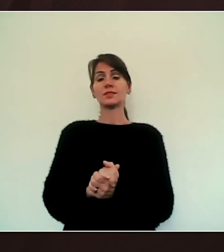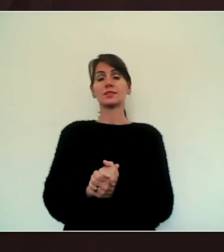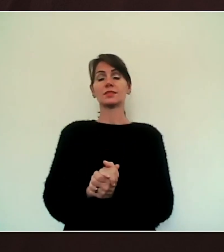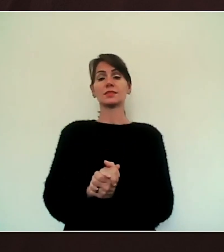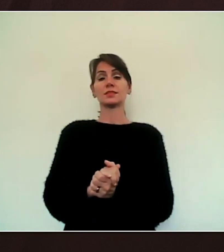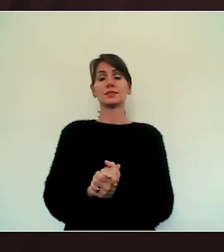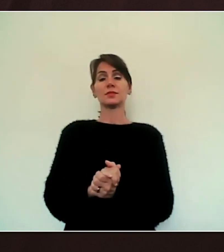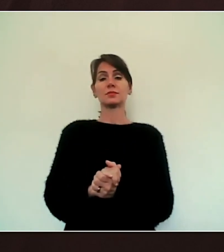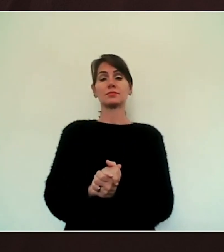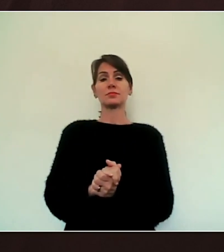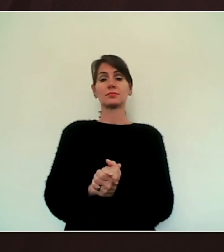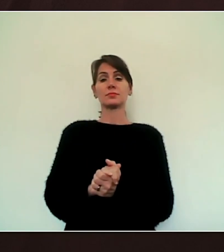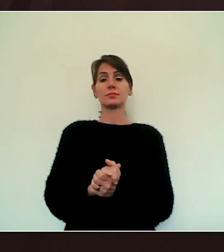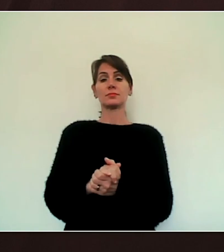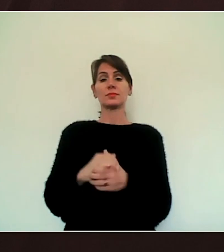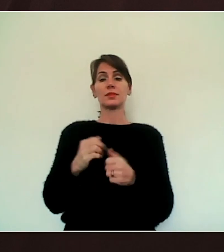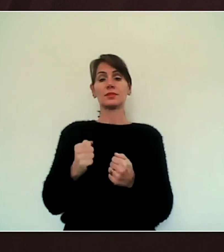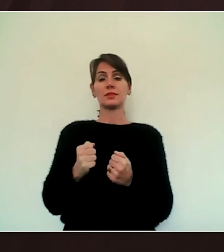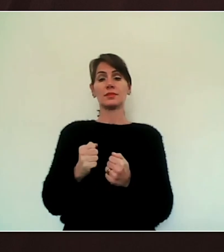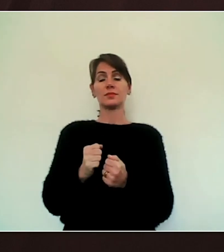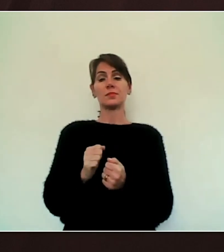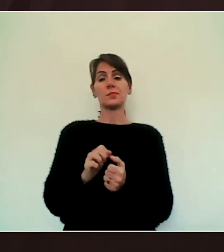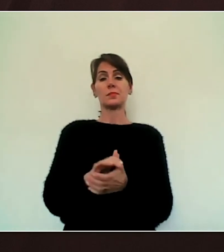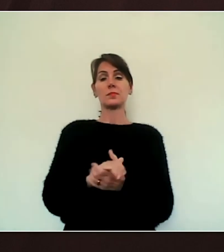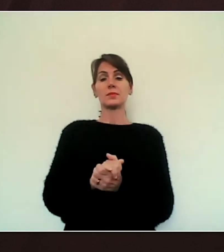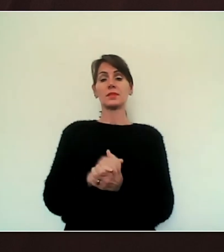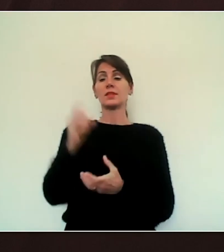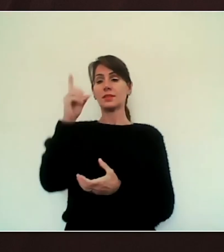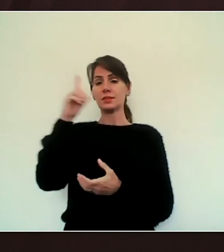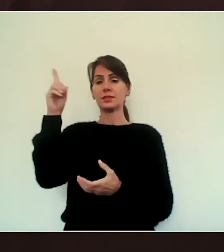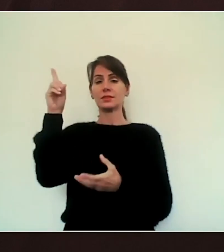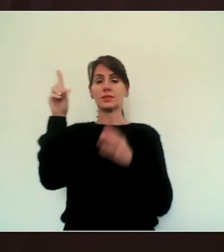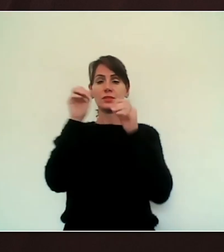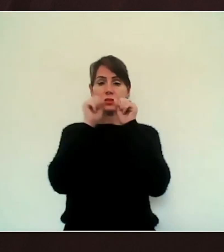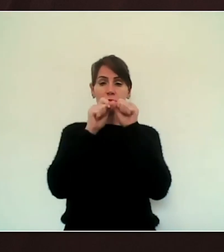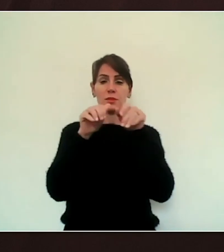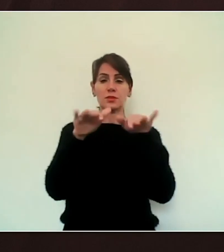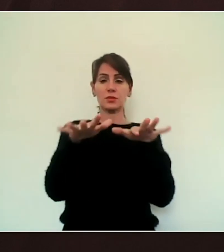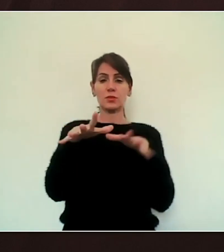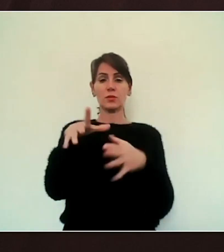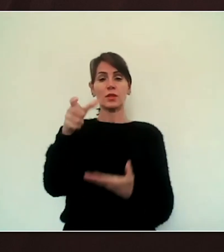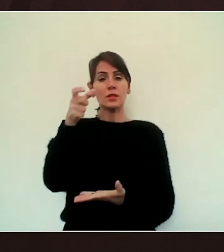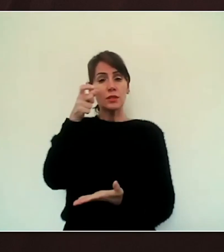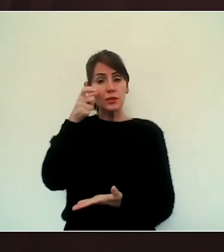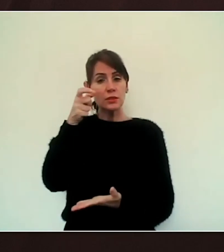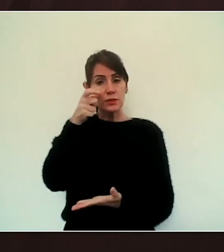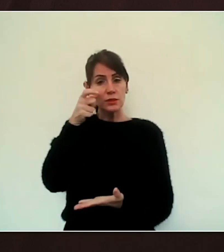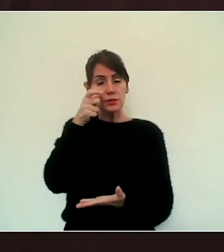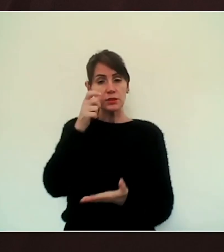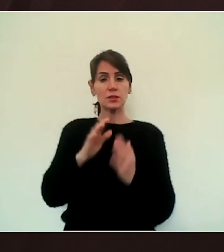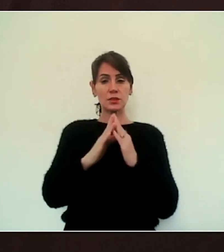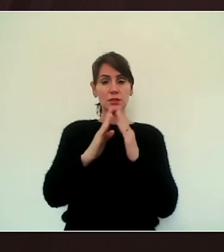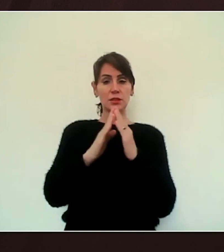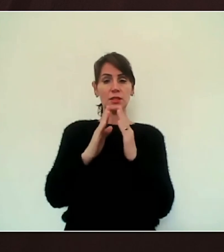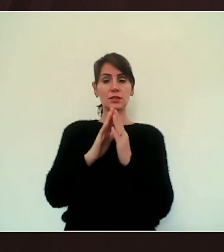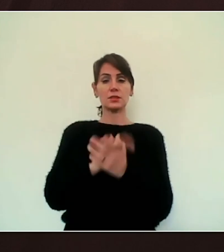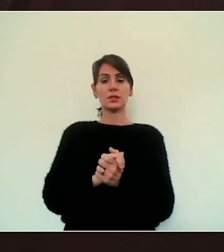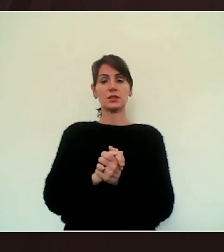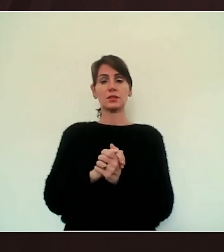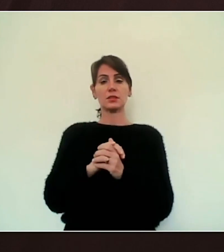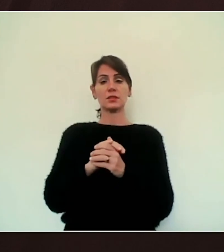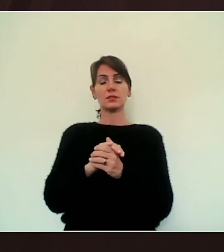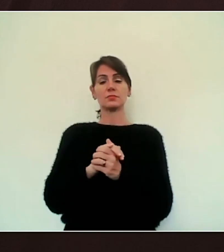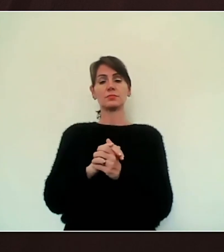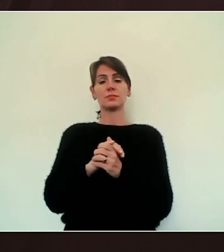30 por 1. Deus abençoe quem está nos assistindo em casa, né? Que o Senhor guarde sua família, guarde sua